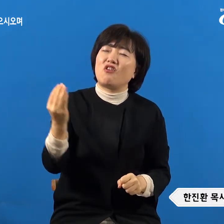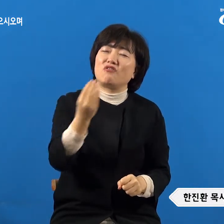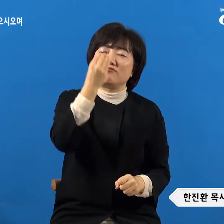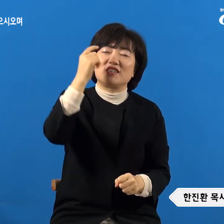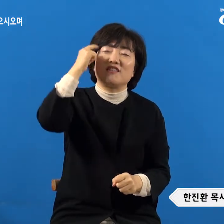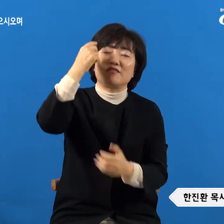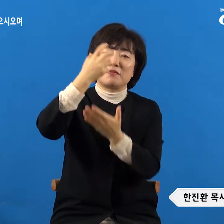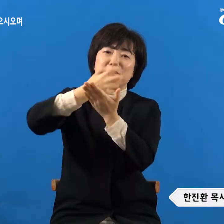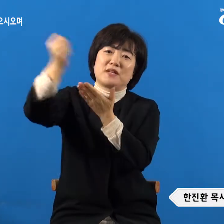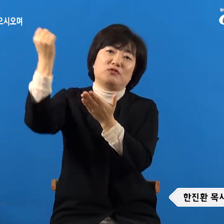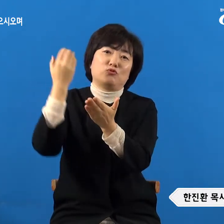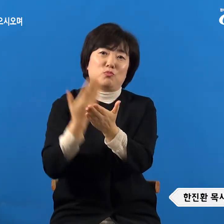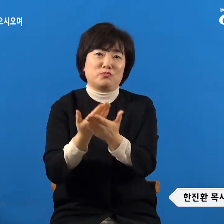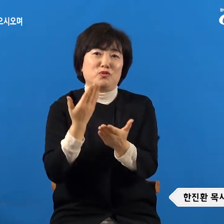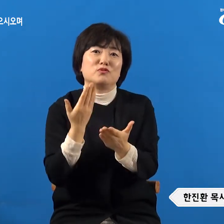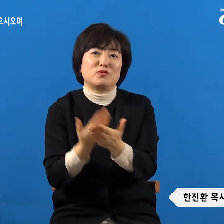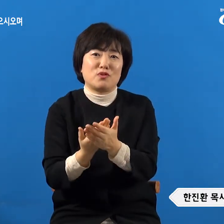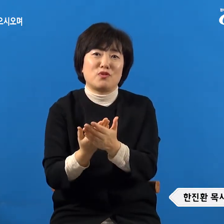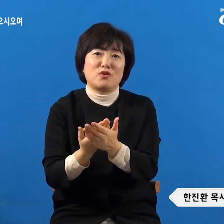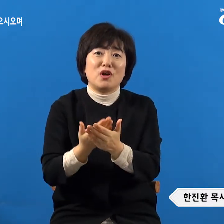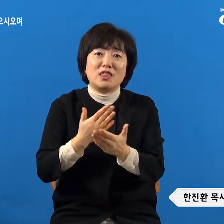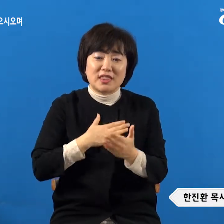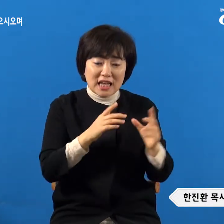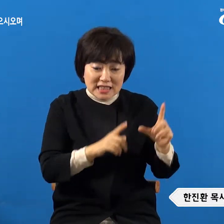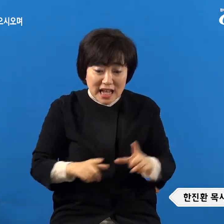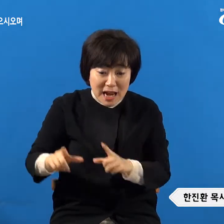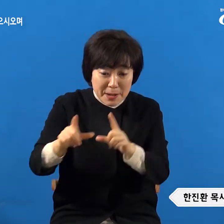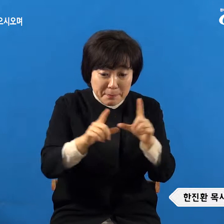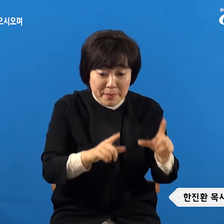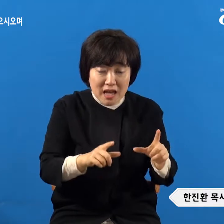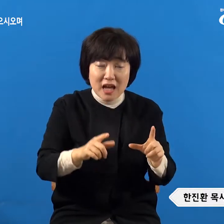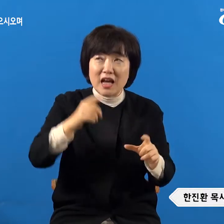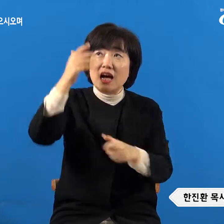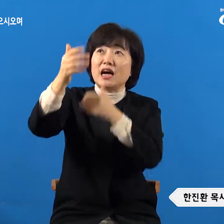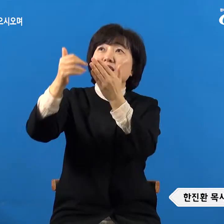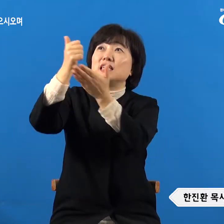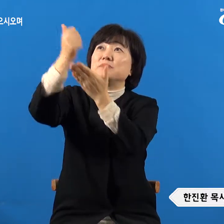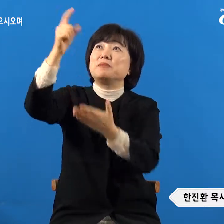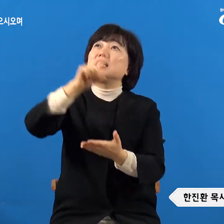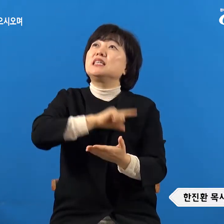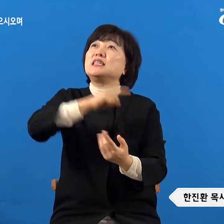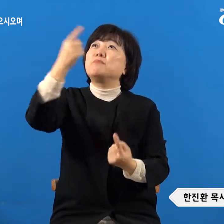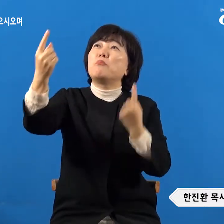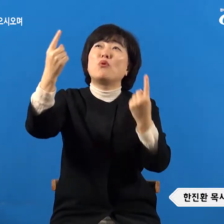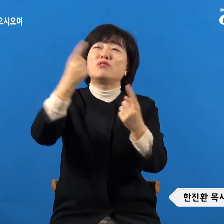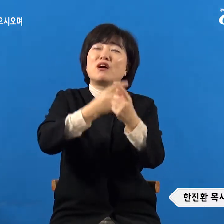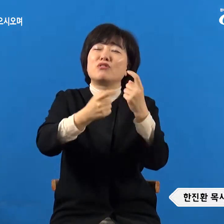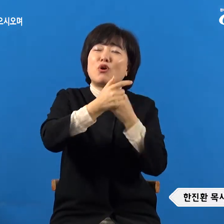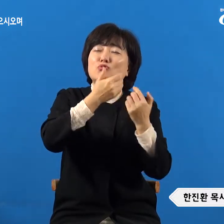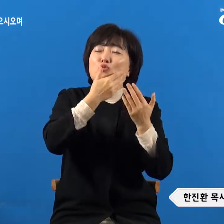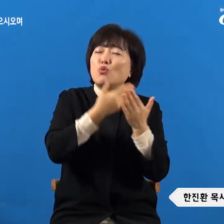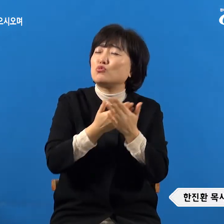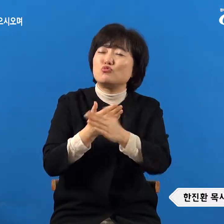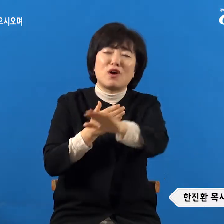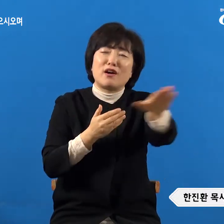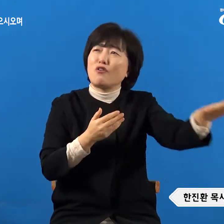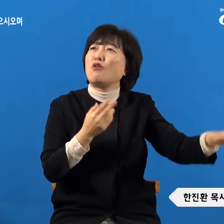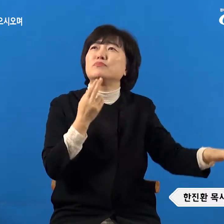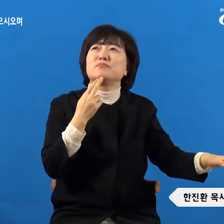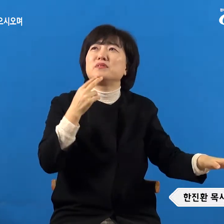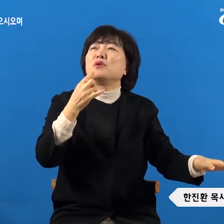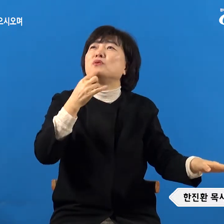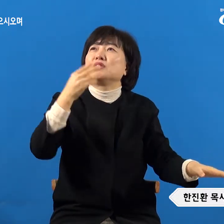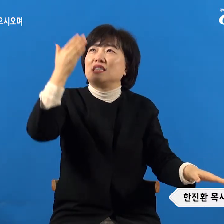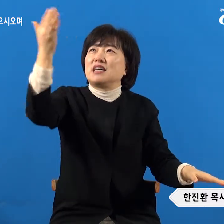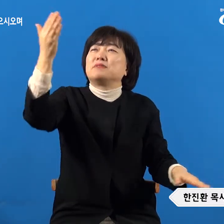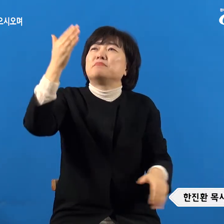받으시옵소서. 내 삶에 당신의 이름보다 더 소중한 것은 없습니다. 하나님 아버지, 내가